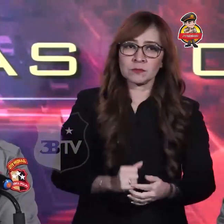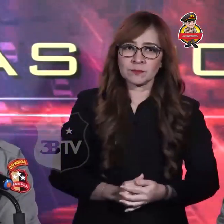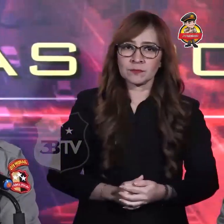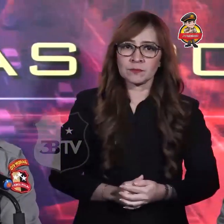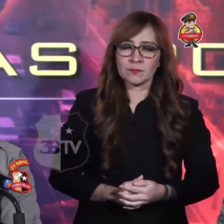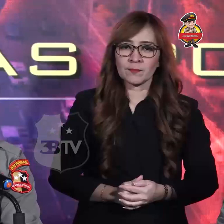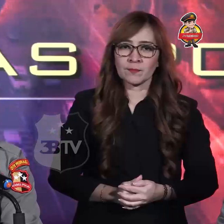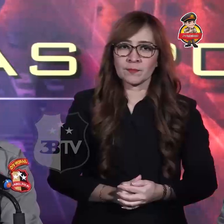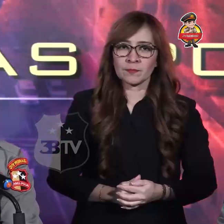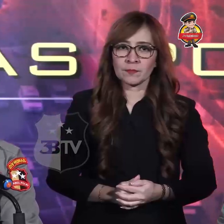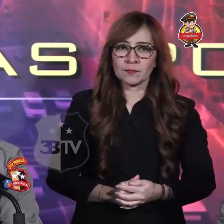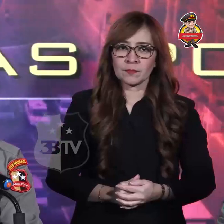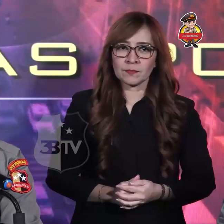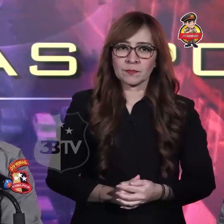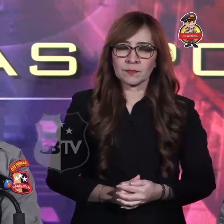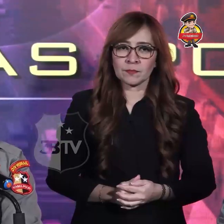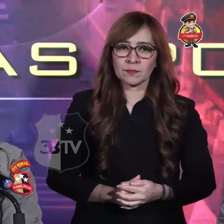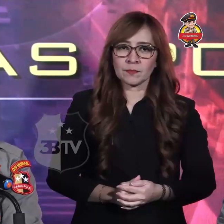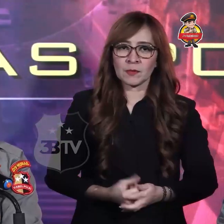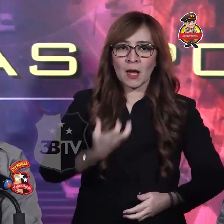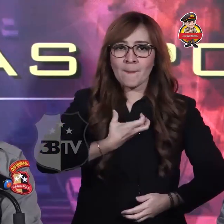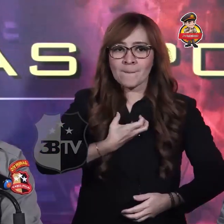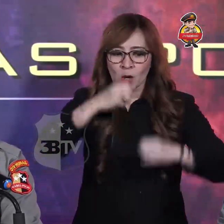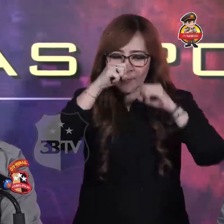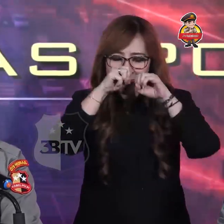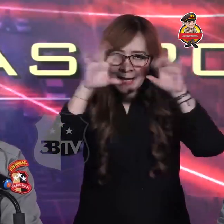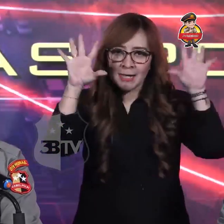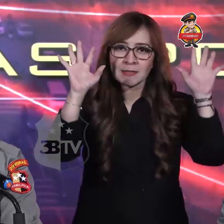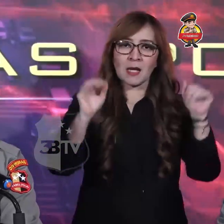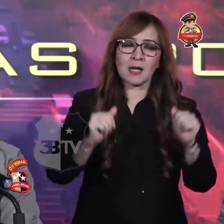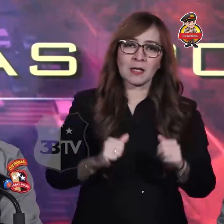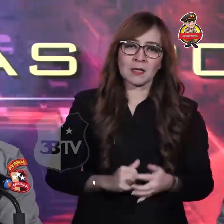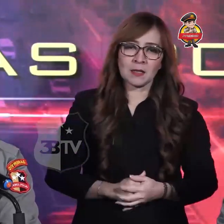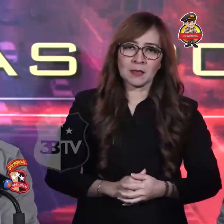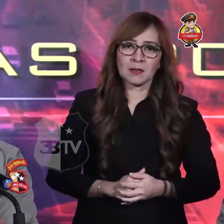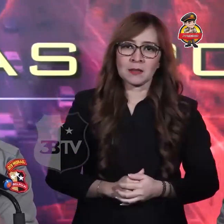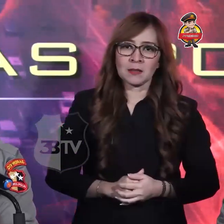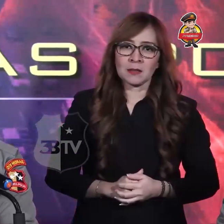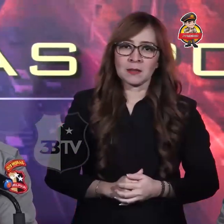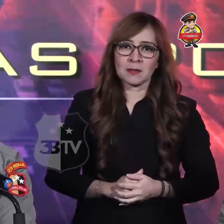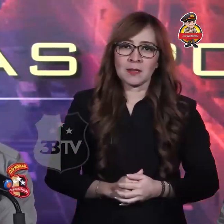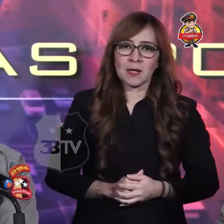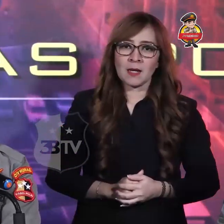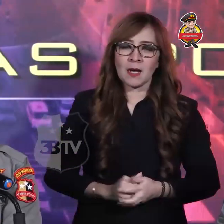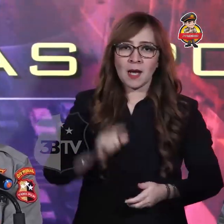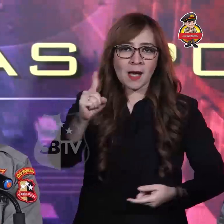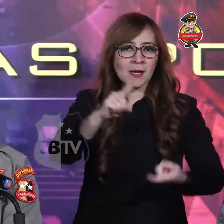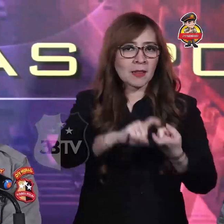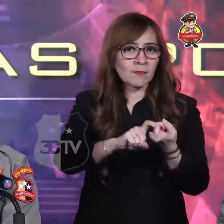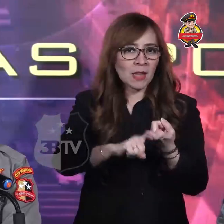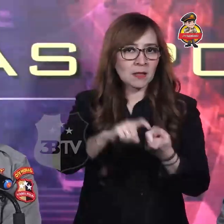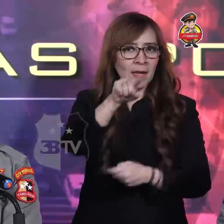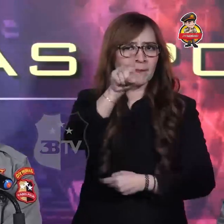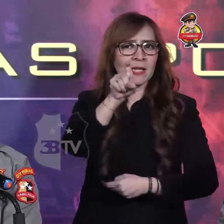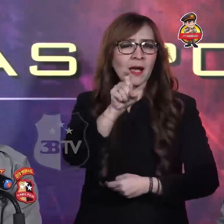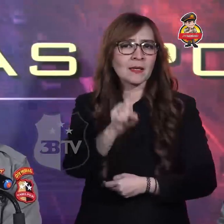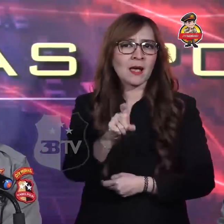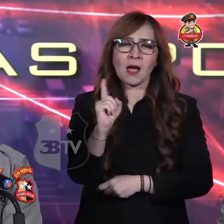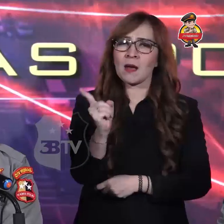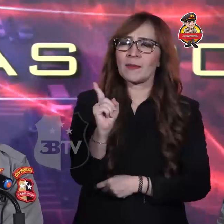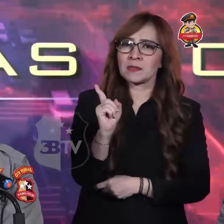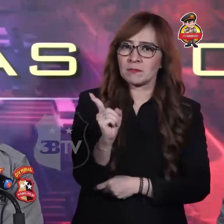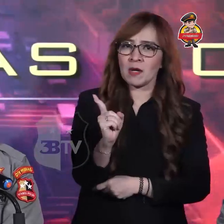Kami ingin memberikan penjelasan di mana ada teman-teman yang tanya, ya, kenapa